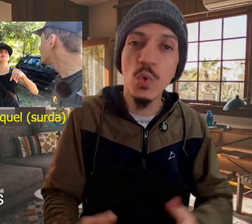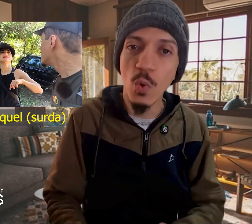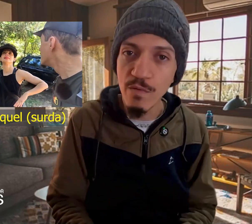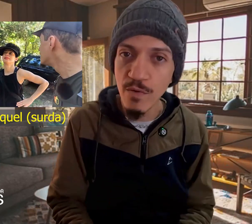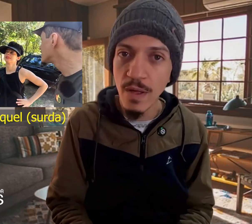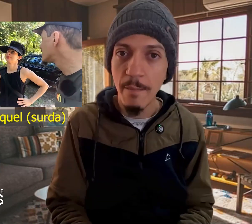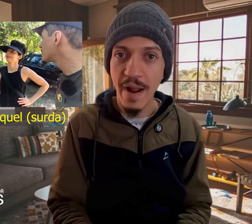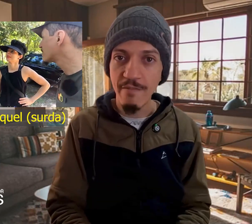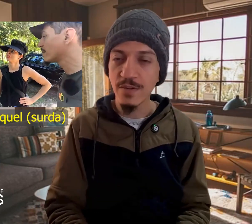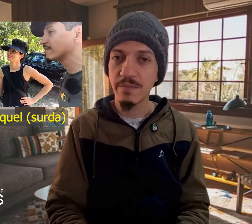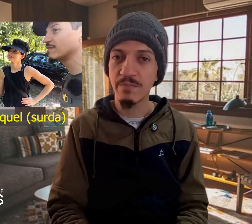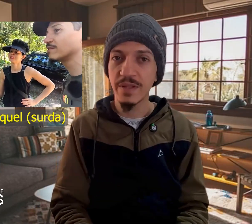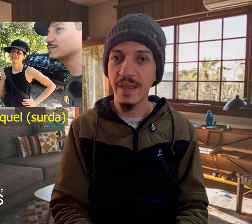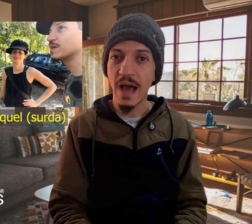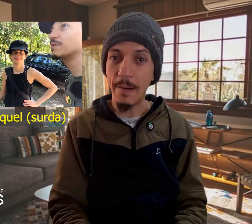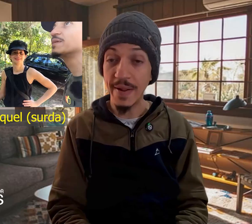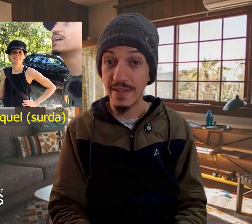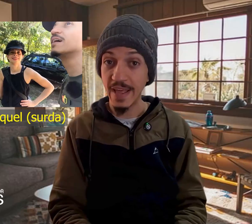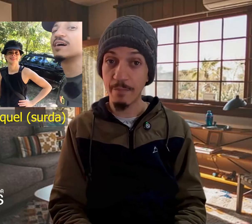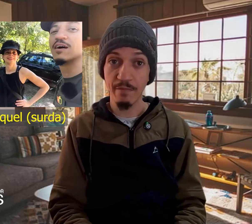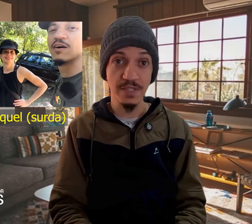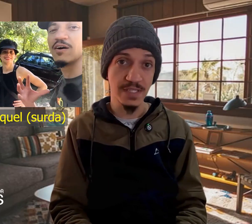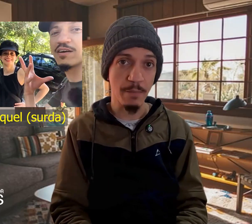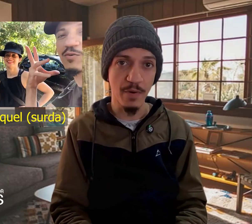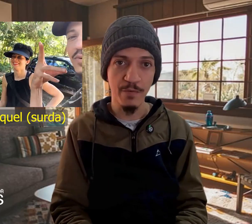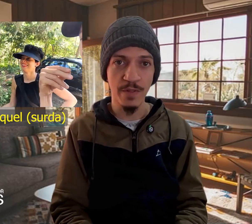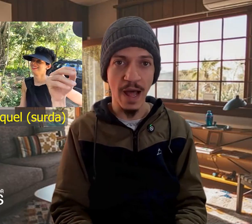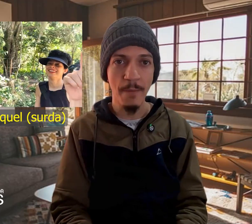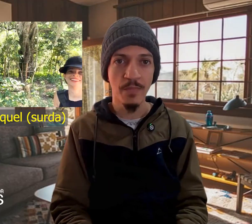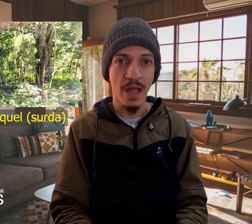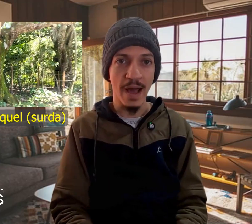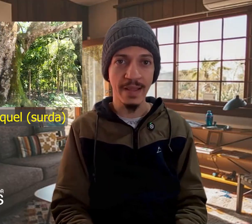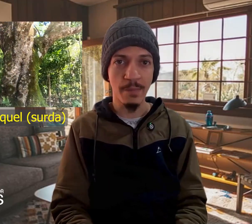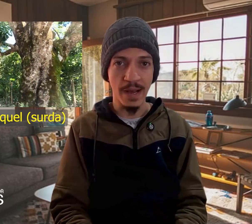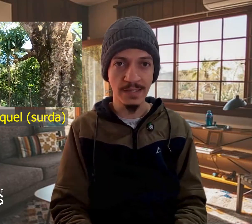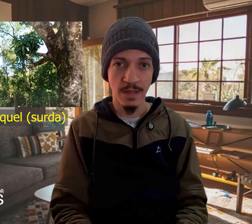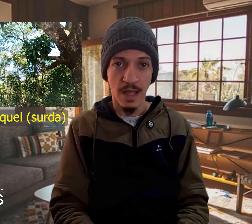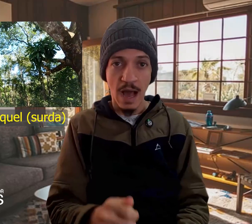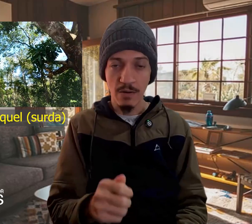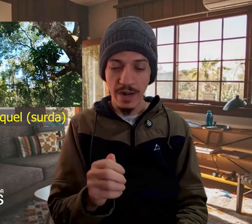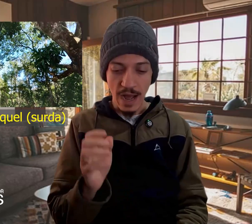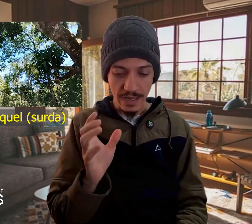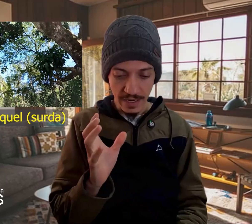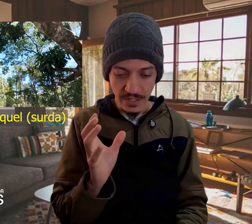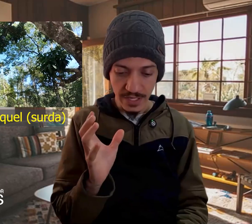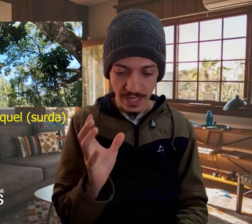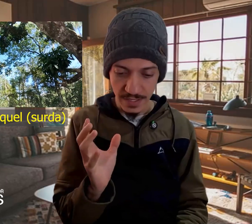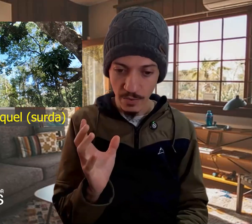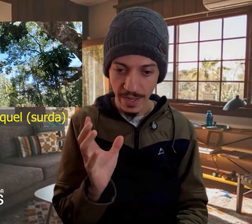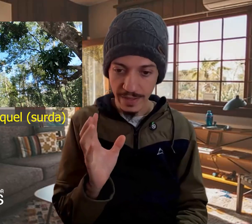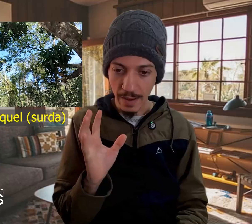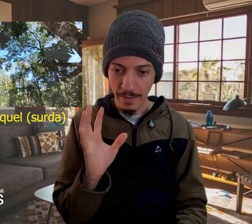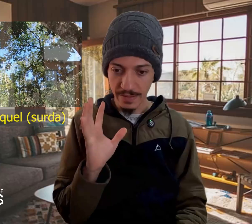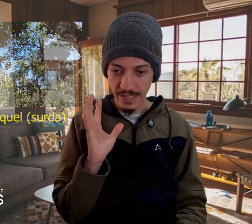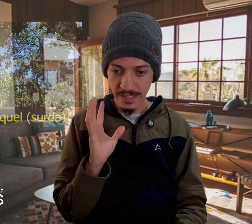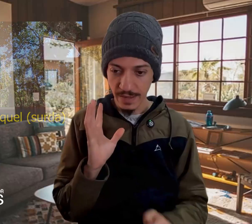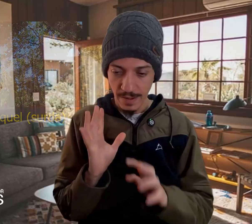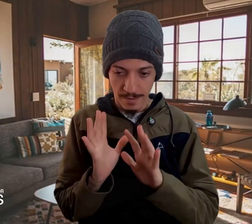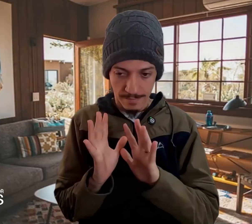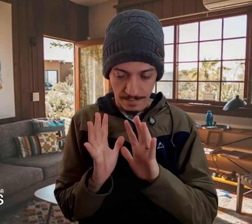novo para você poder aprender, para você se aprofundar ainda mais. Agora, a grande questão aí